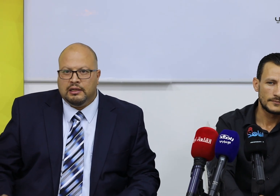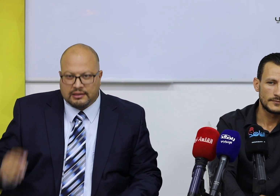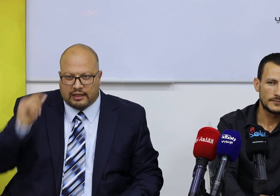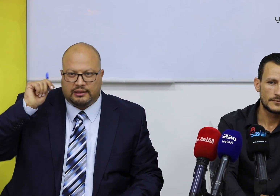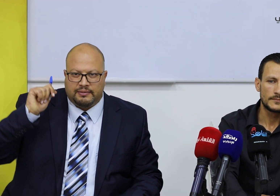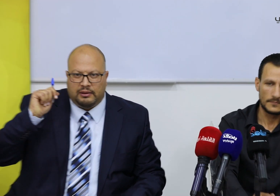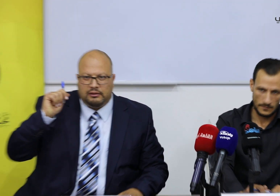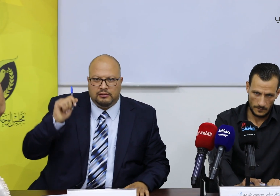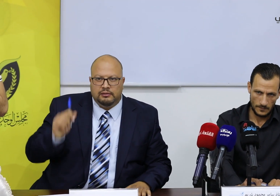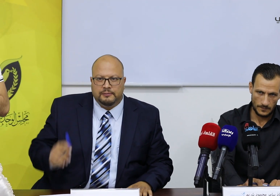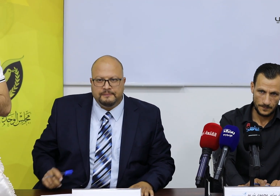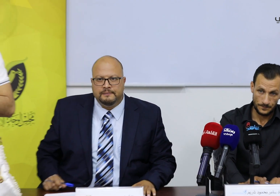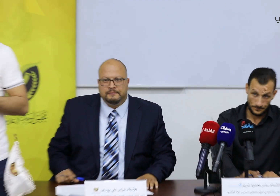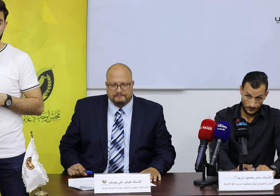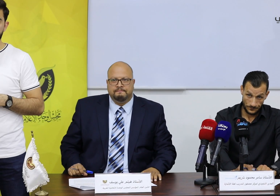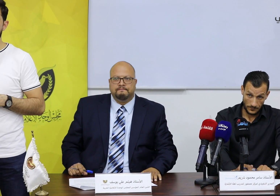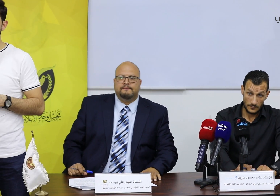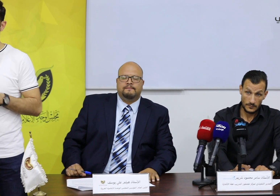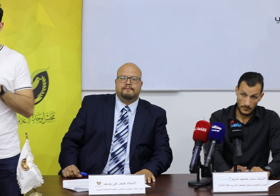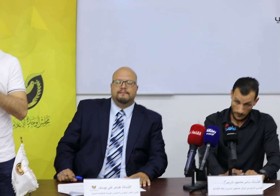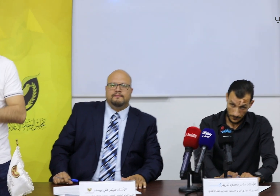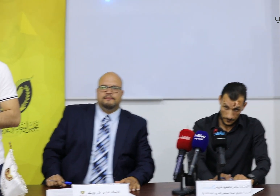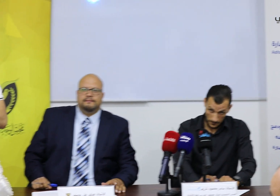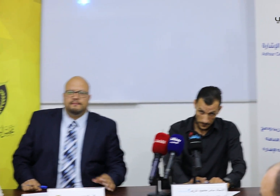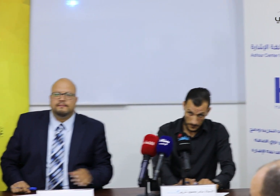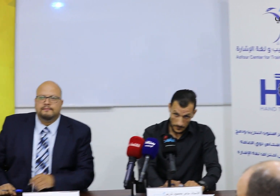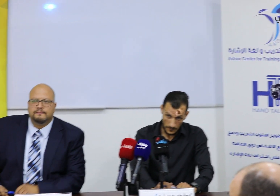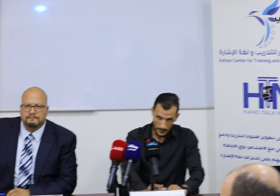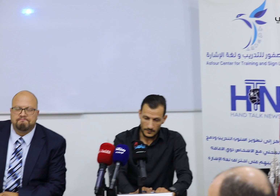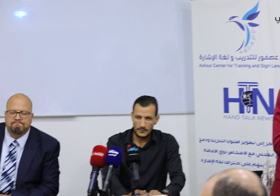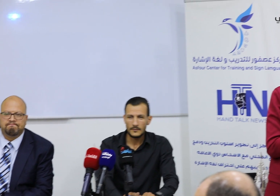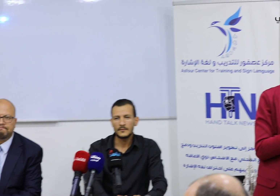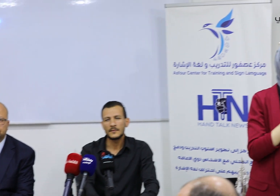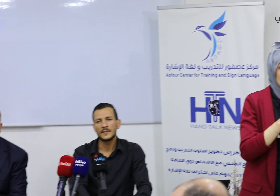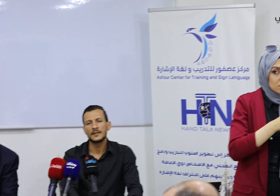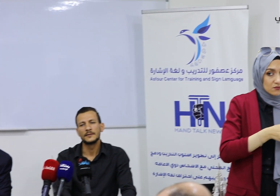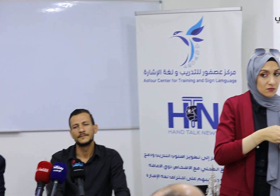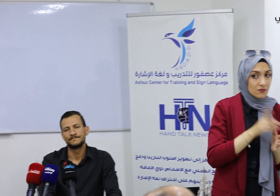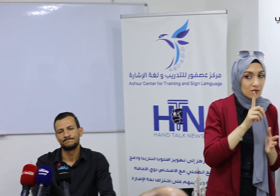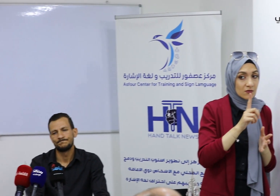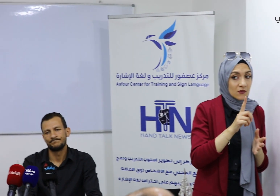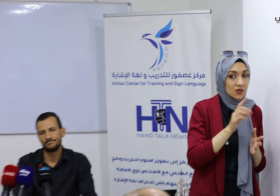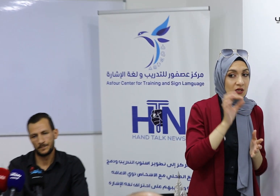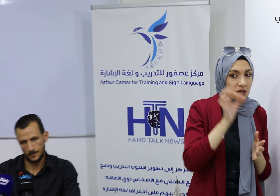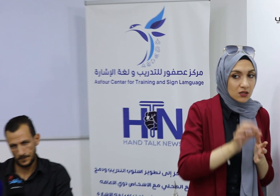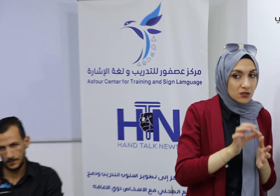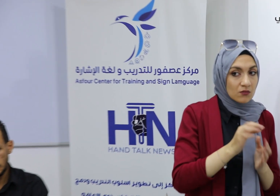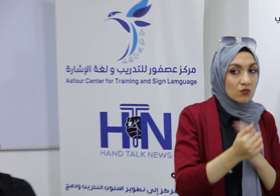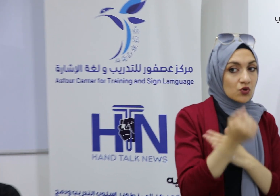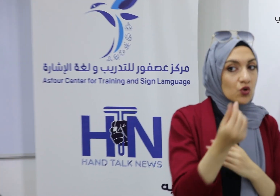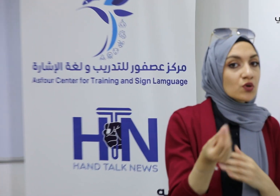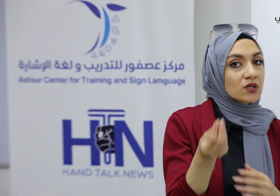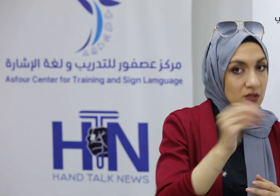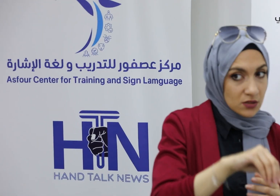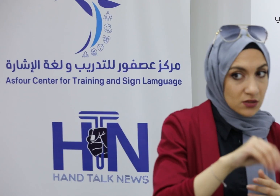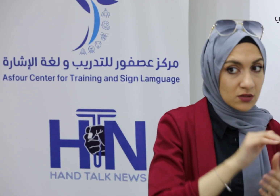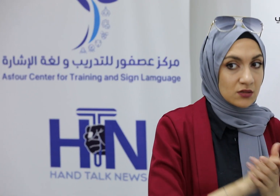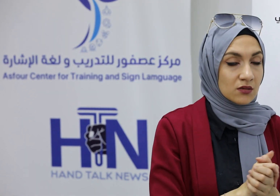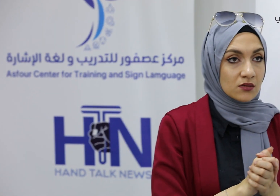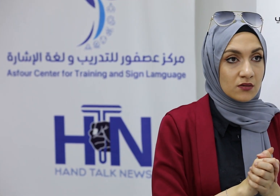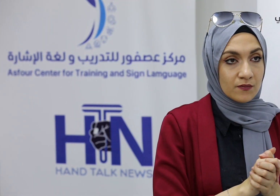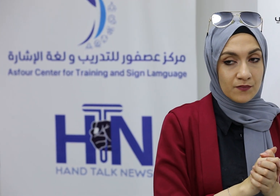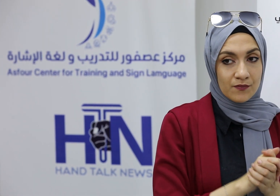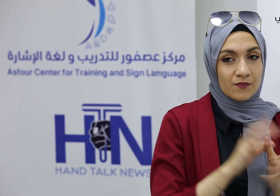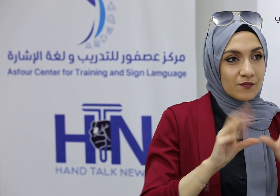القوقعه صارت انها زبط، ويعني بس لازم يكون فيها تقوية معينة، وزي كاشي ما شاء